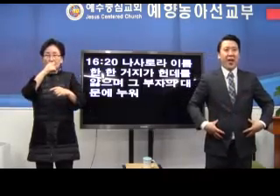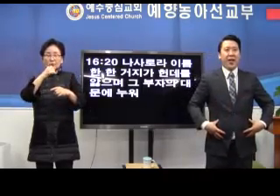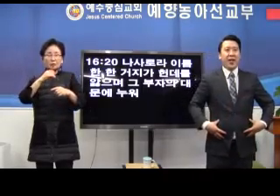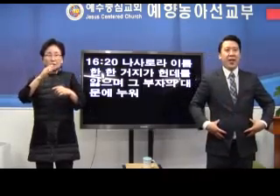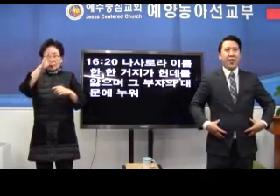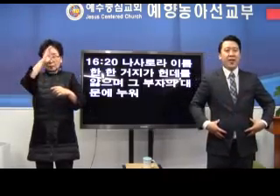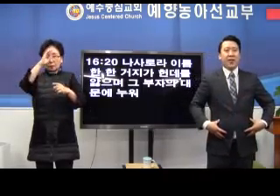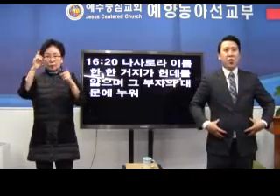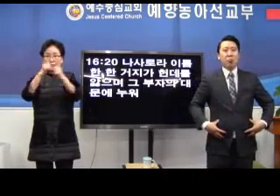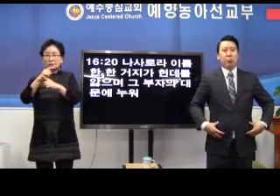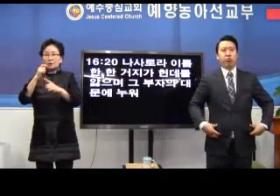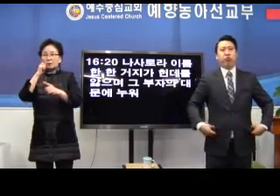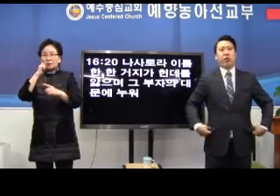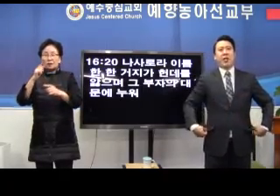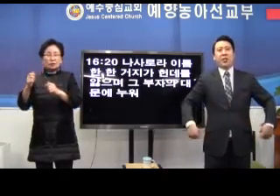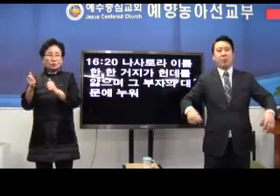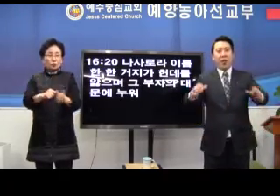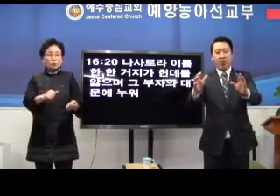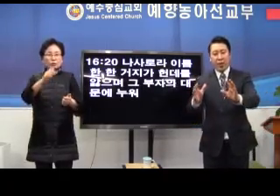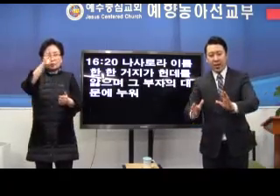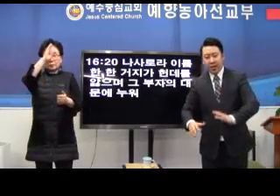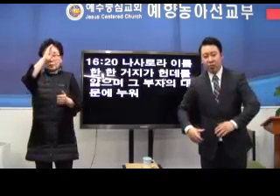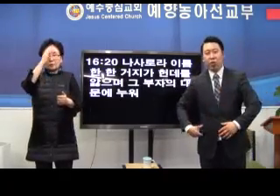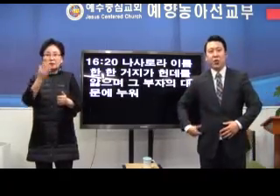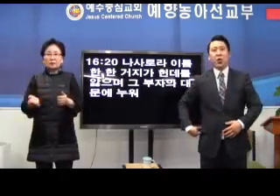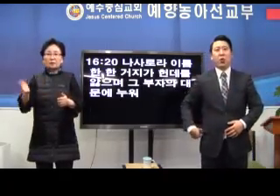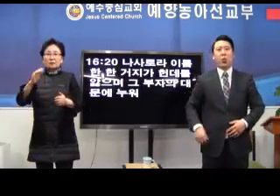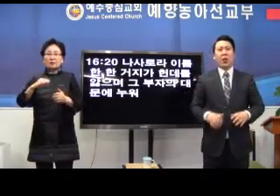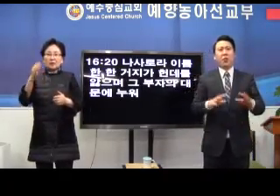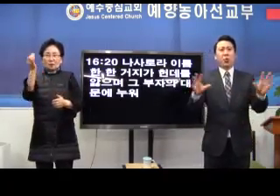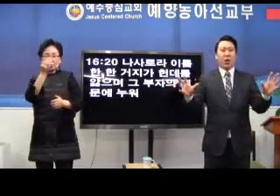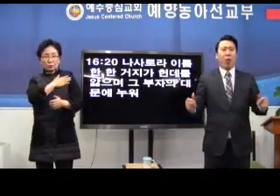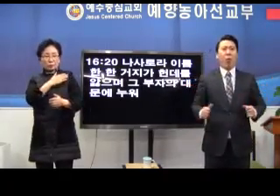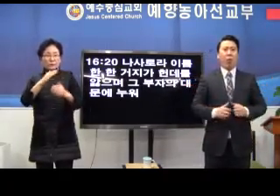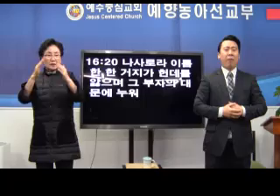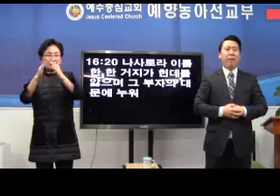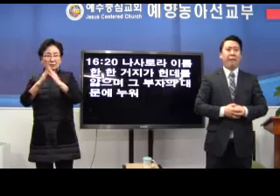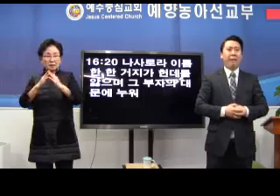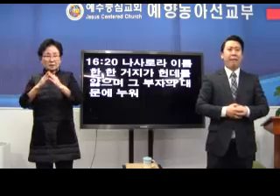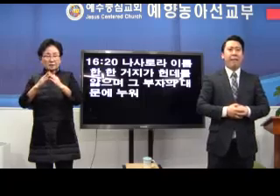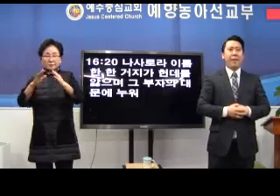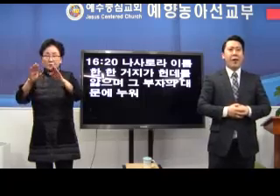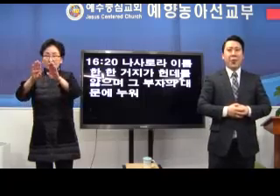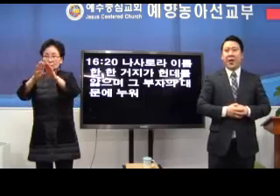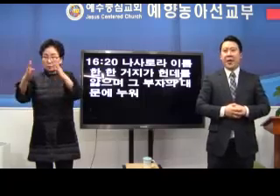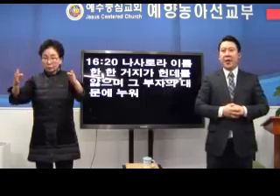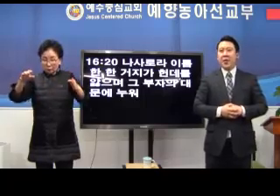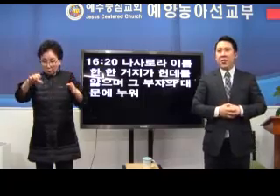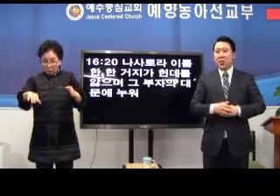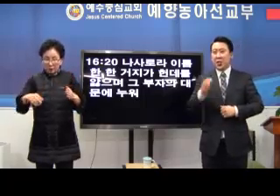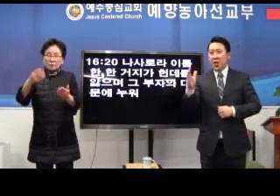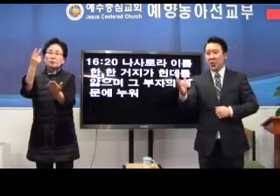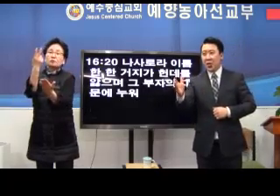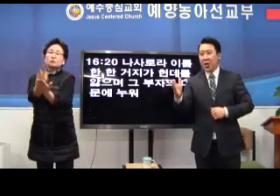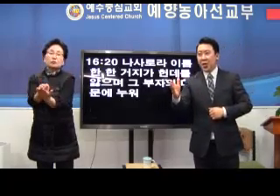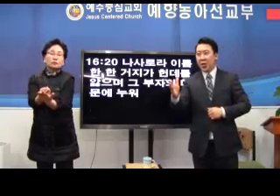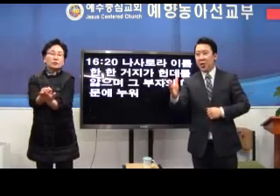걸렸는데, 부자 집 대문에 그냥 누워서 돌아다니지 못하고. 왜? 이때 당시에